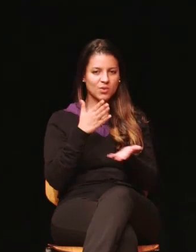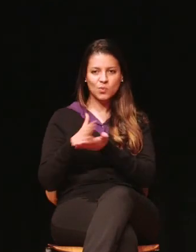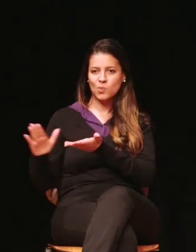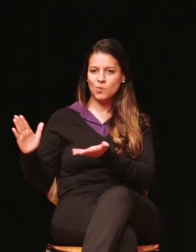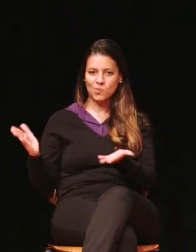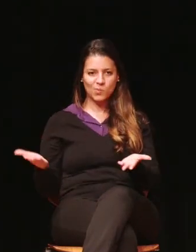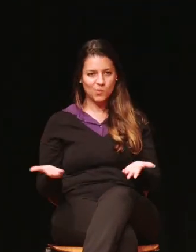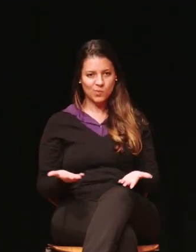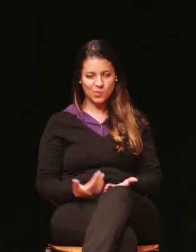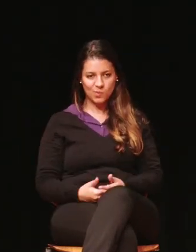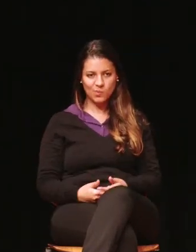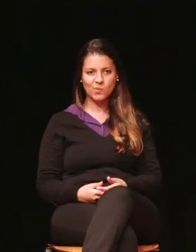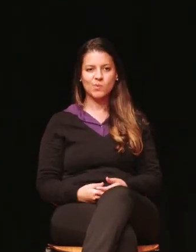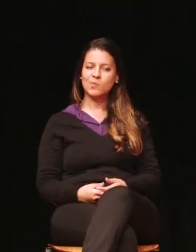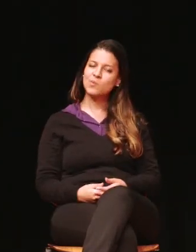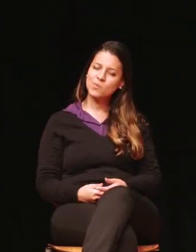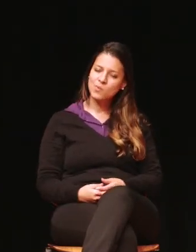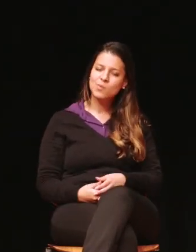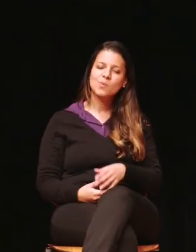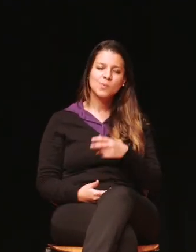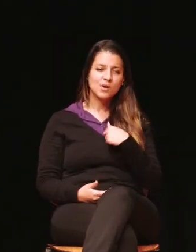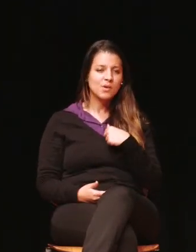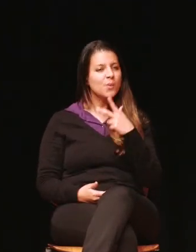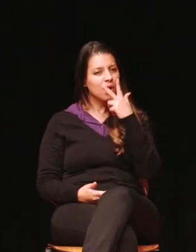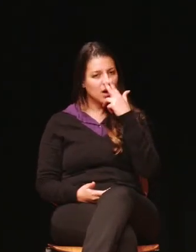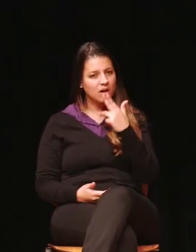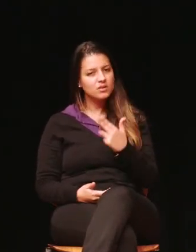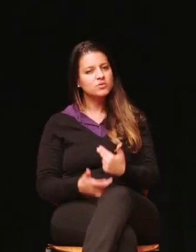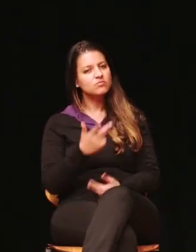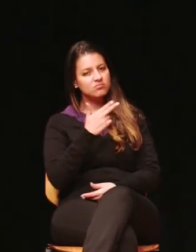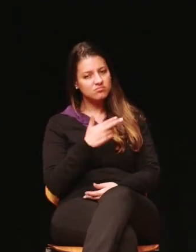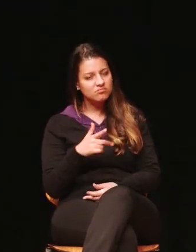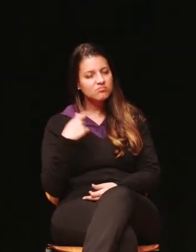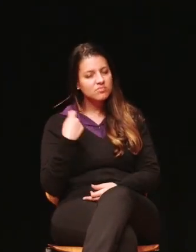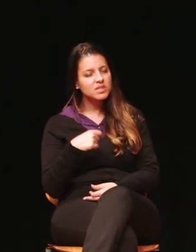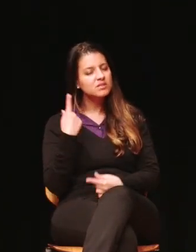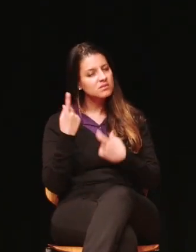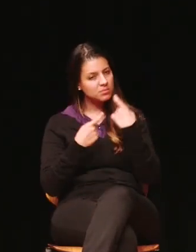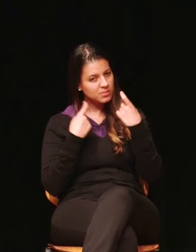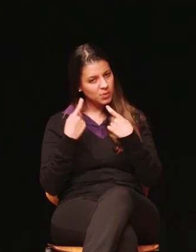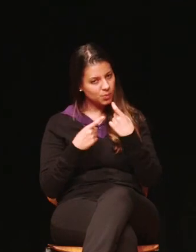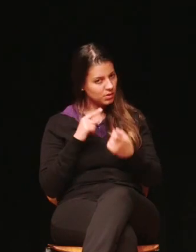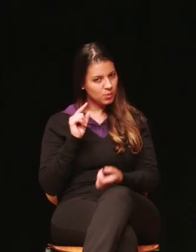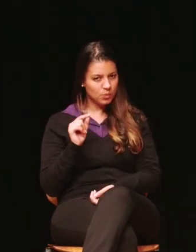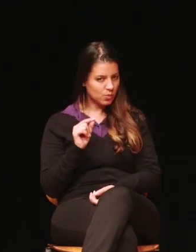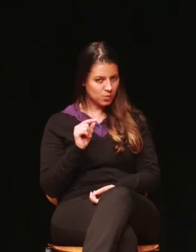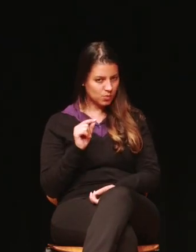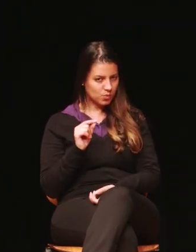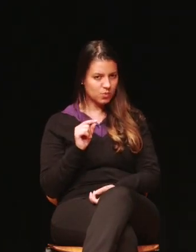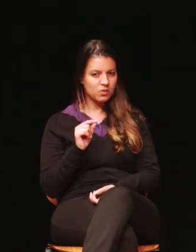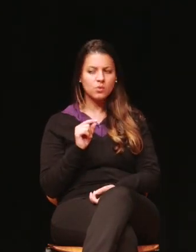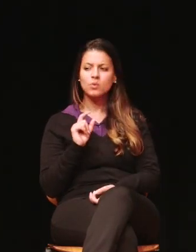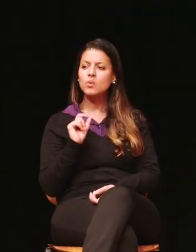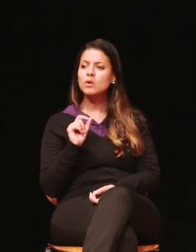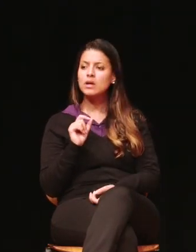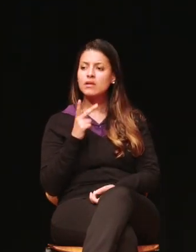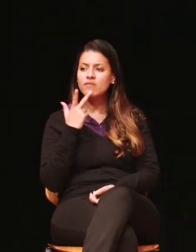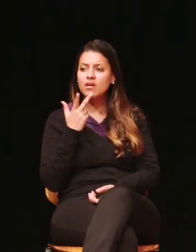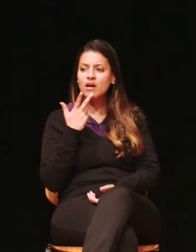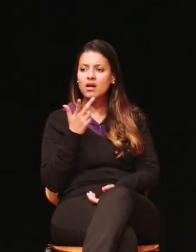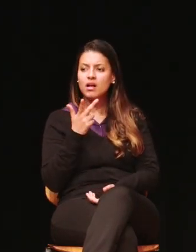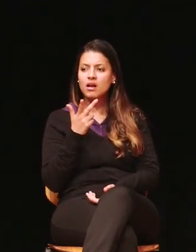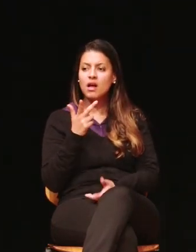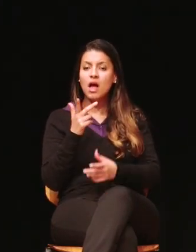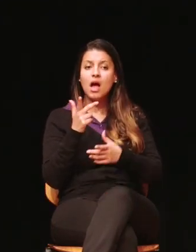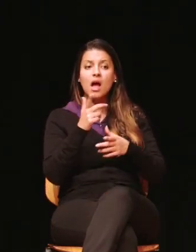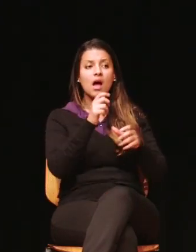Os quadros, digamos assim, eu acho que uma questão que a gente deve se colocar é o seguinte: o que dizem as obras?